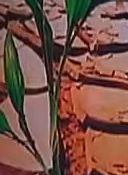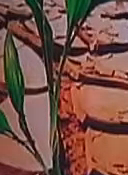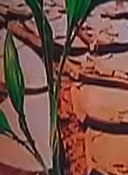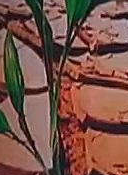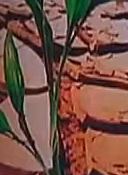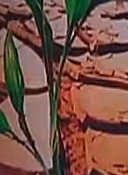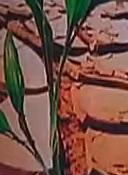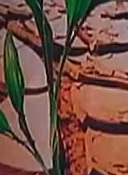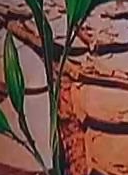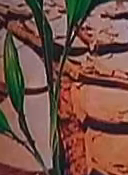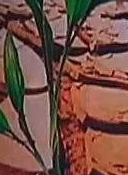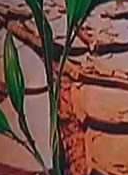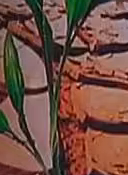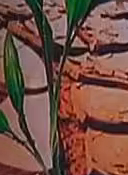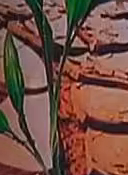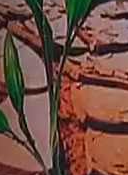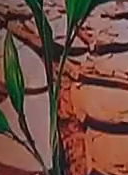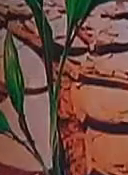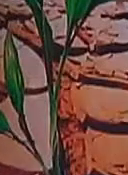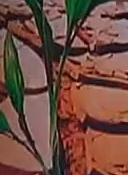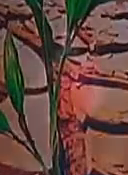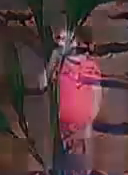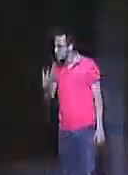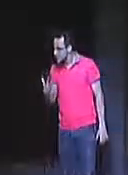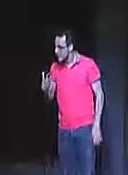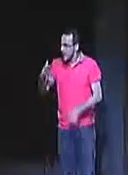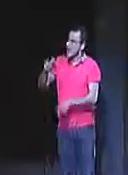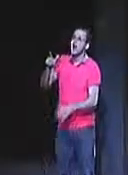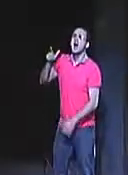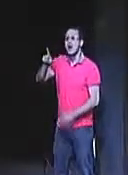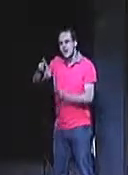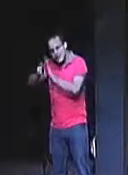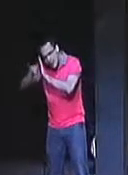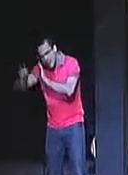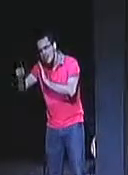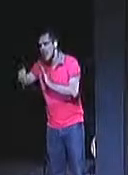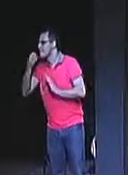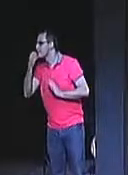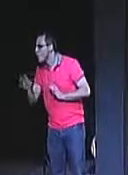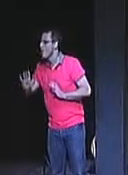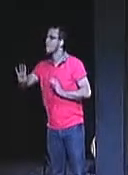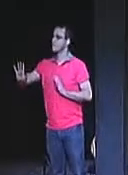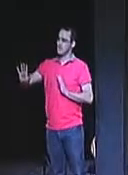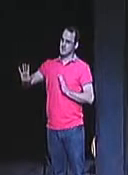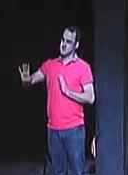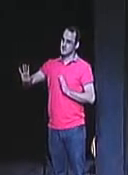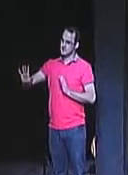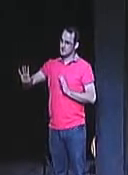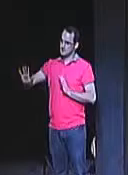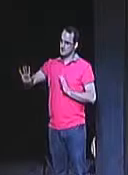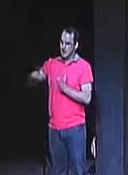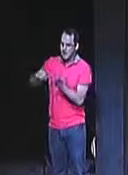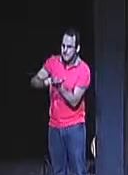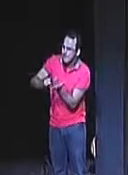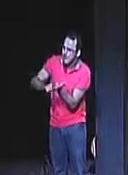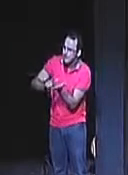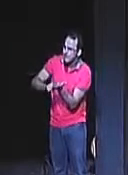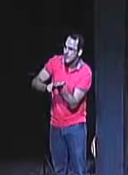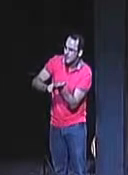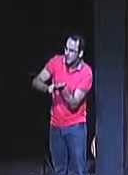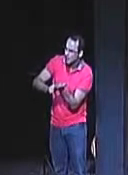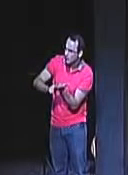justo e bom santos justo e bom a lei é boa mas a lei teve seu papel é o seu papel de só apresentar